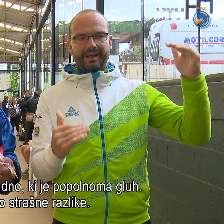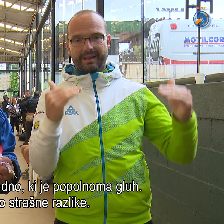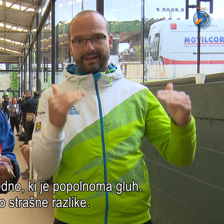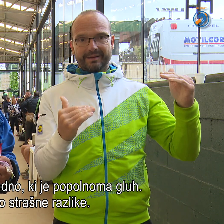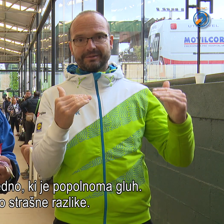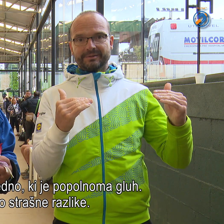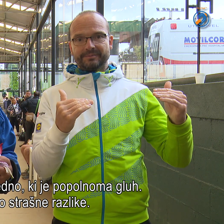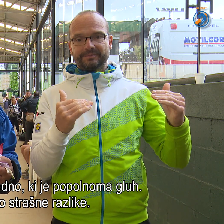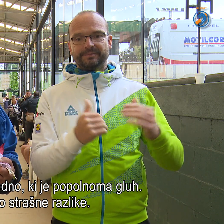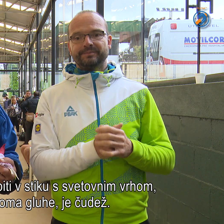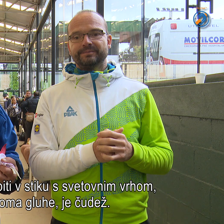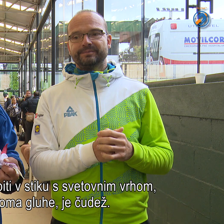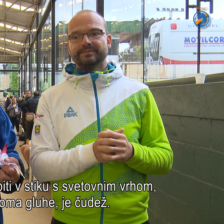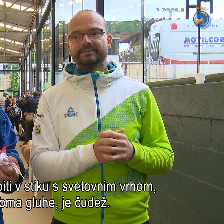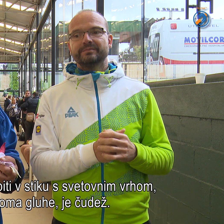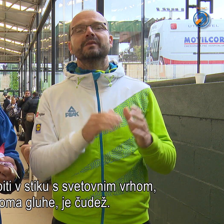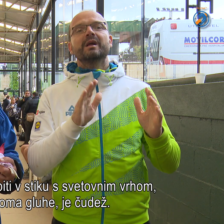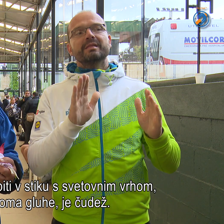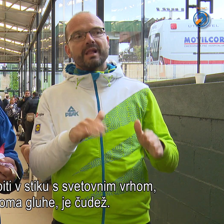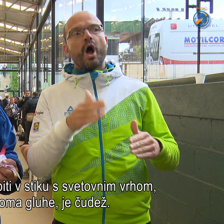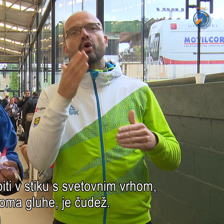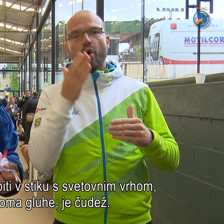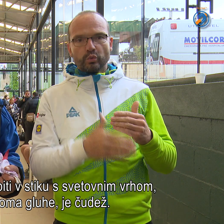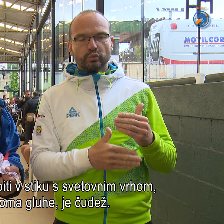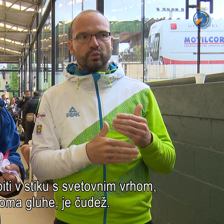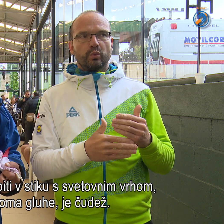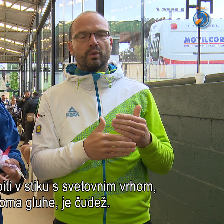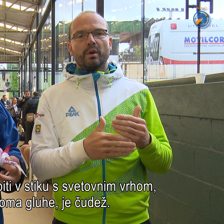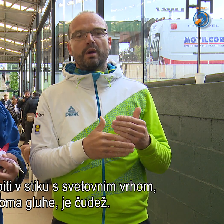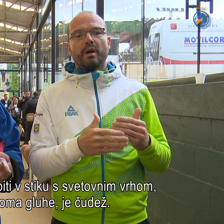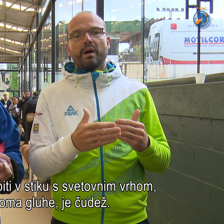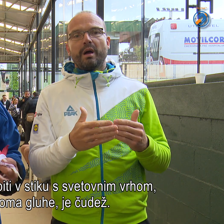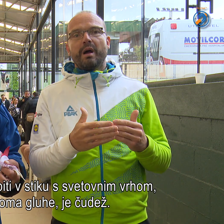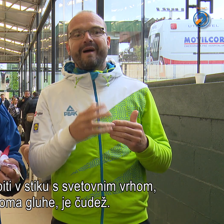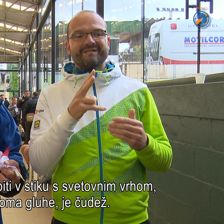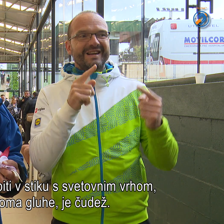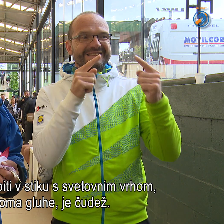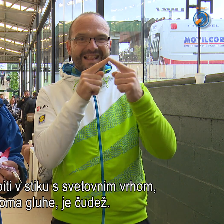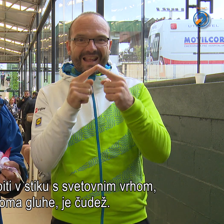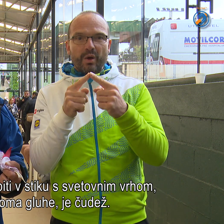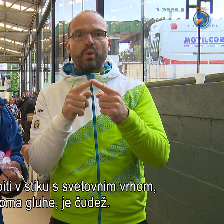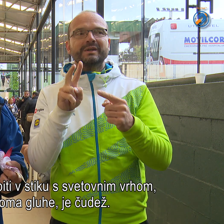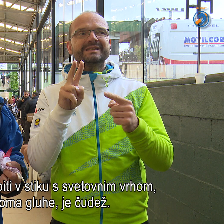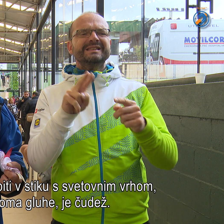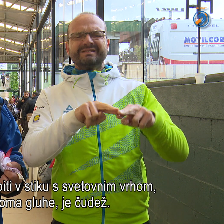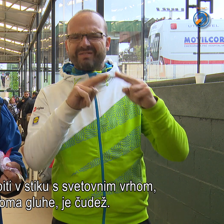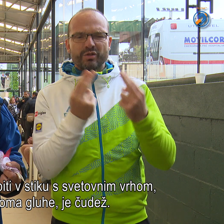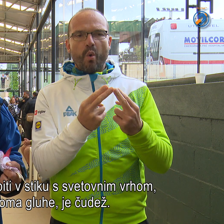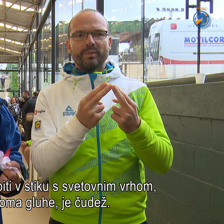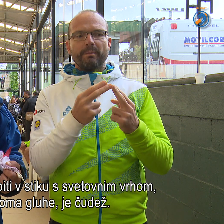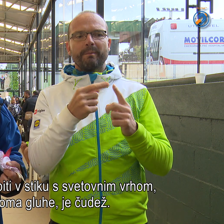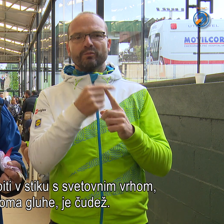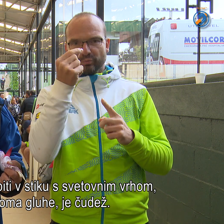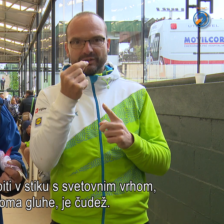In na koncu koncev biti v stiku z svetovnim vrhom